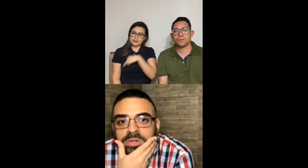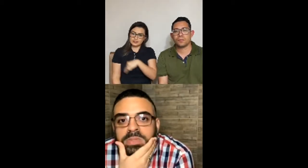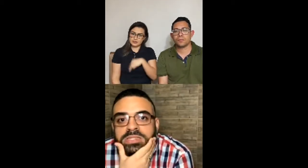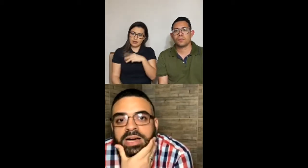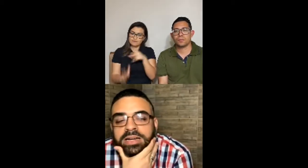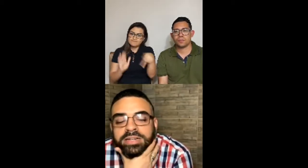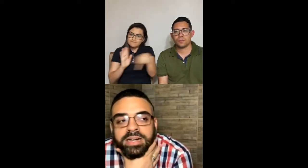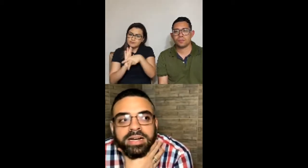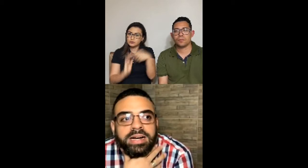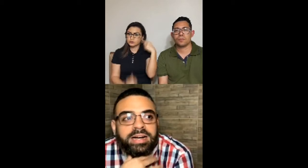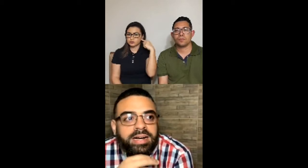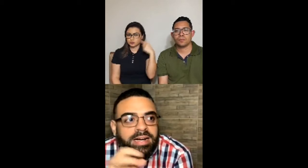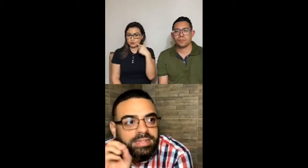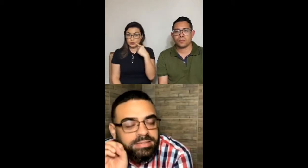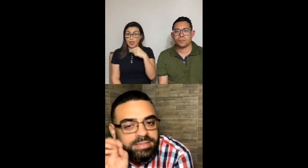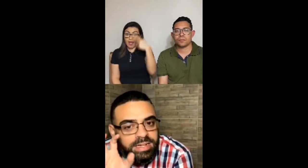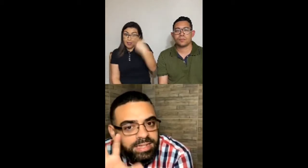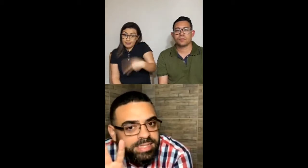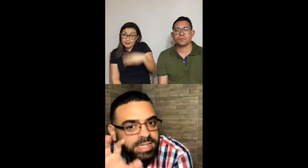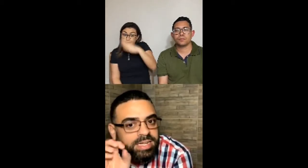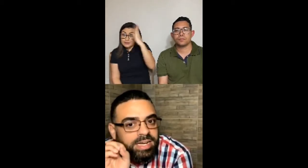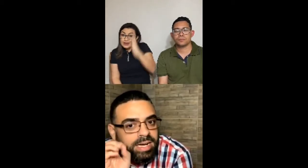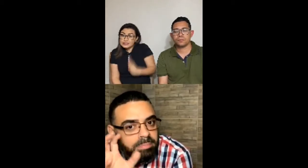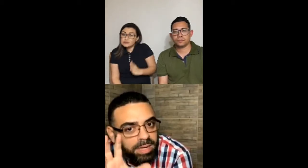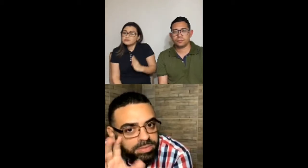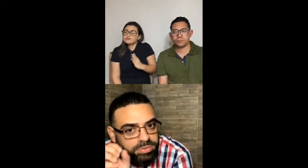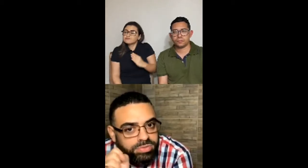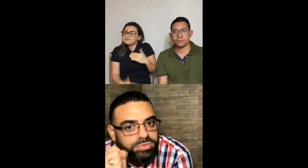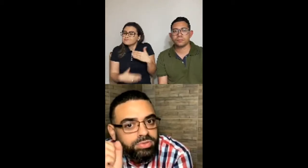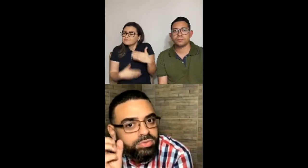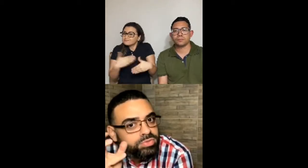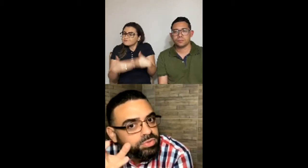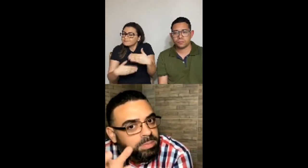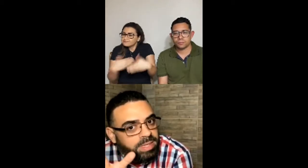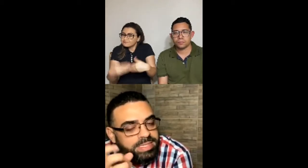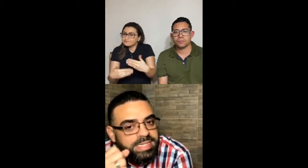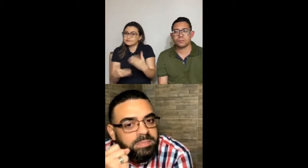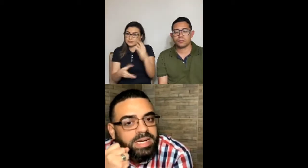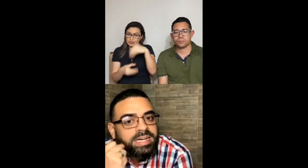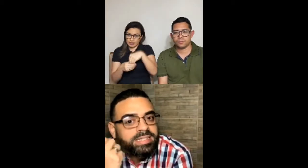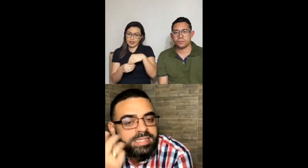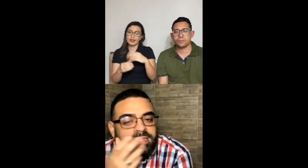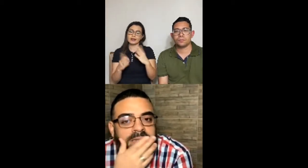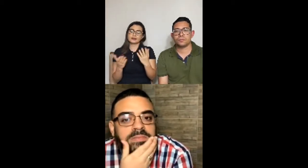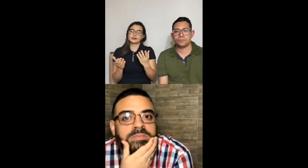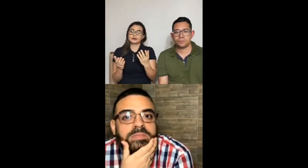surdos. Nos eventos de missões no Brasil, começaram